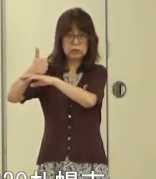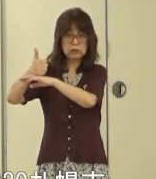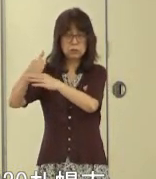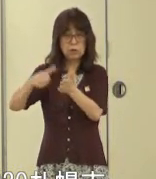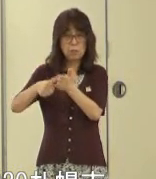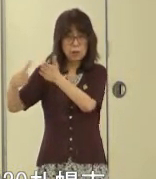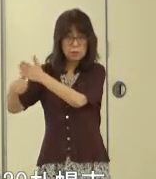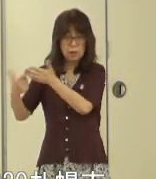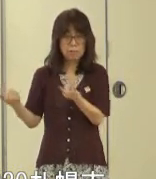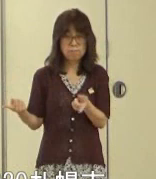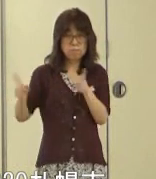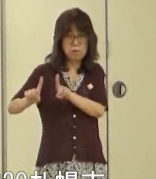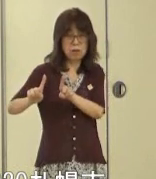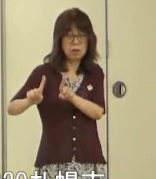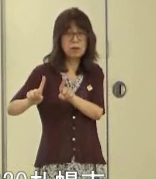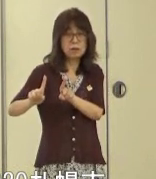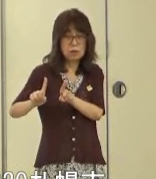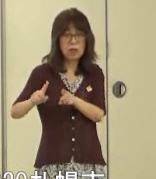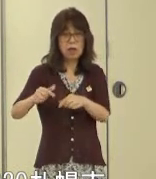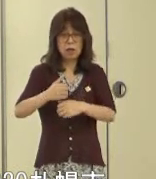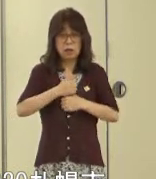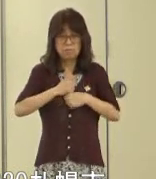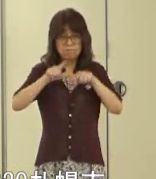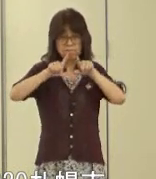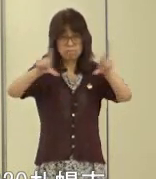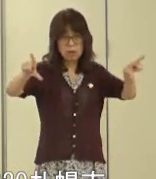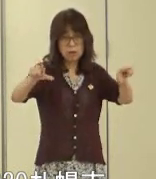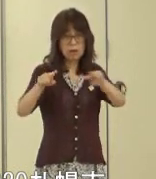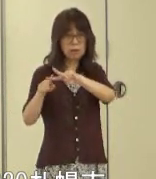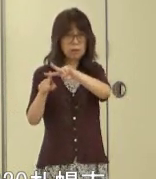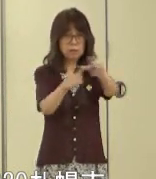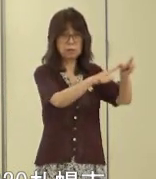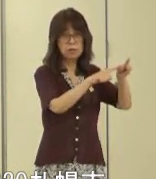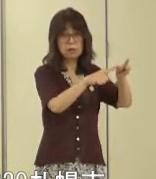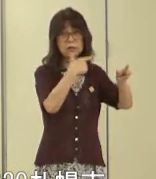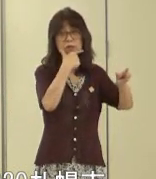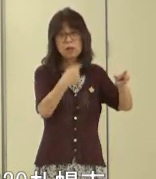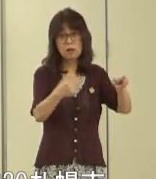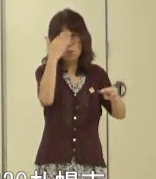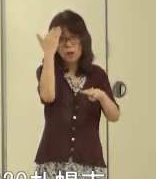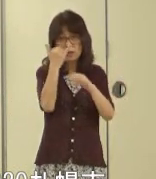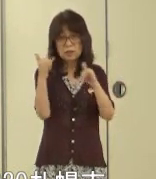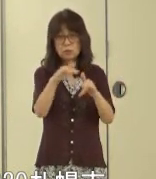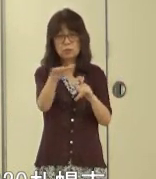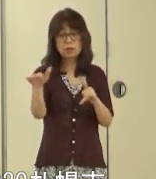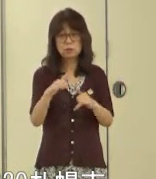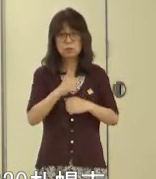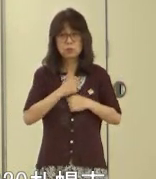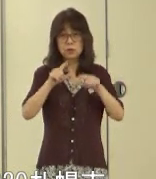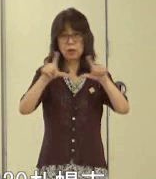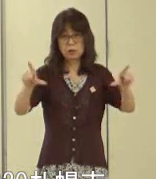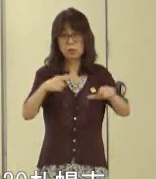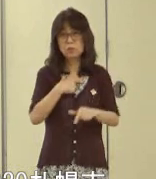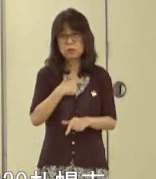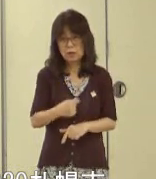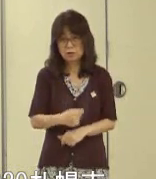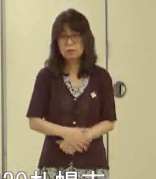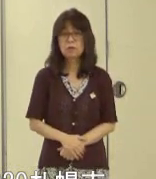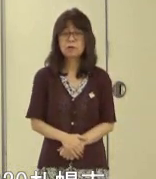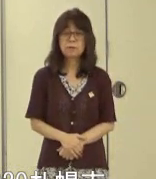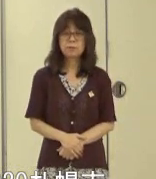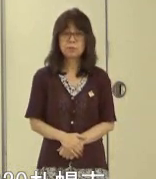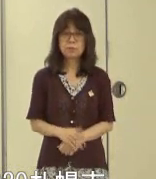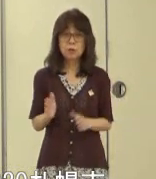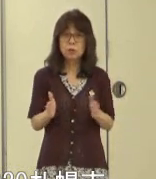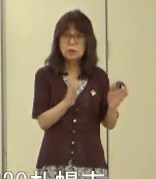きたいというふうに思っておりますが、若い世代に向けた注意喚起についても取り組んでいきたいと思います。そ